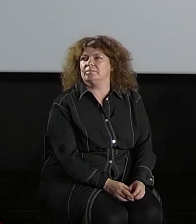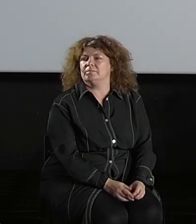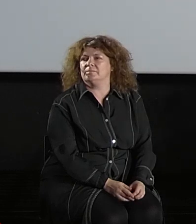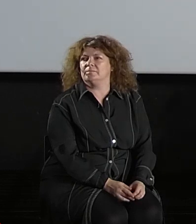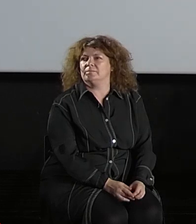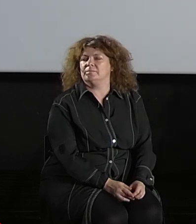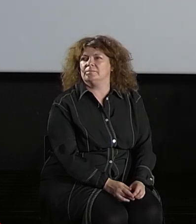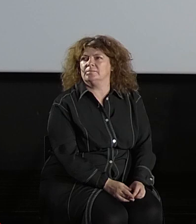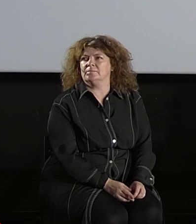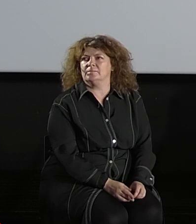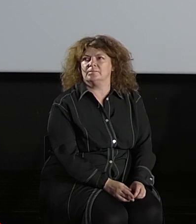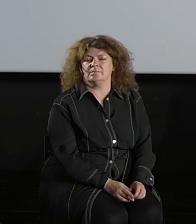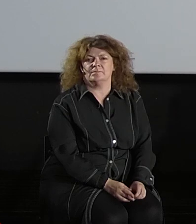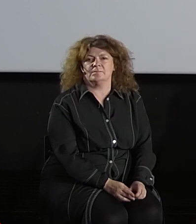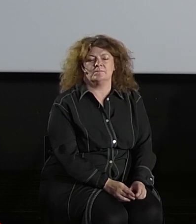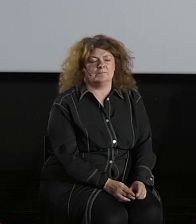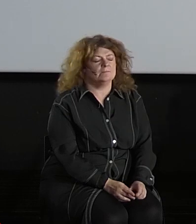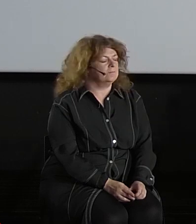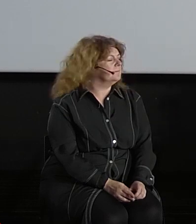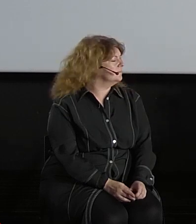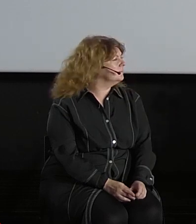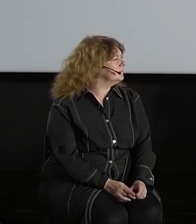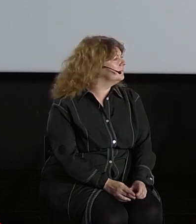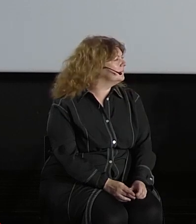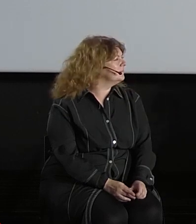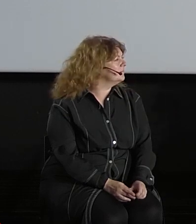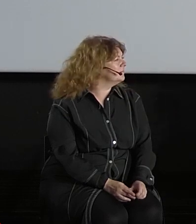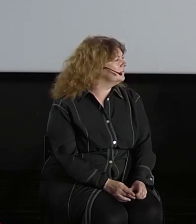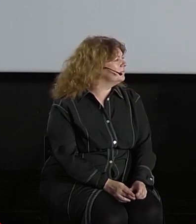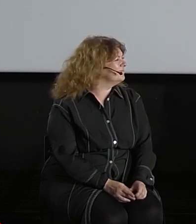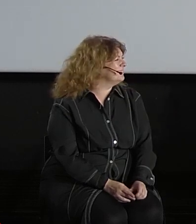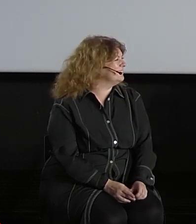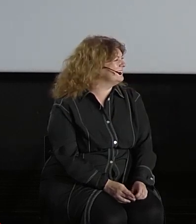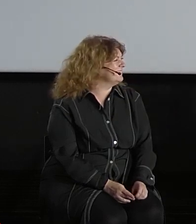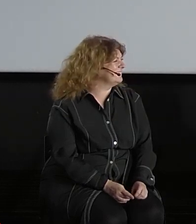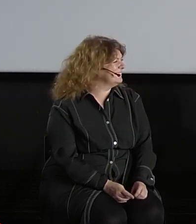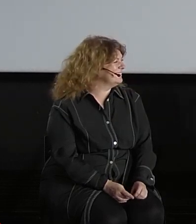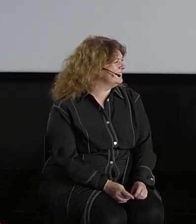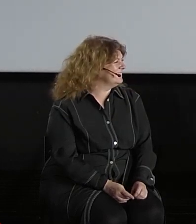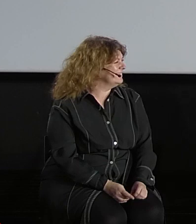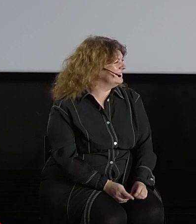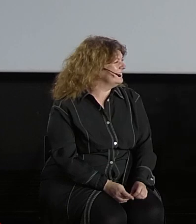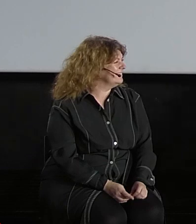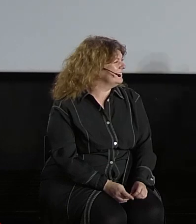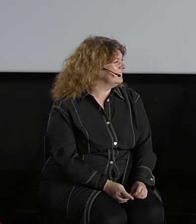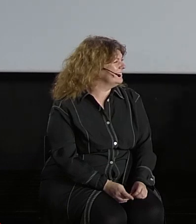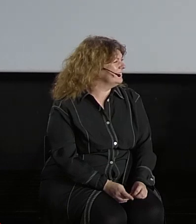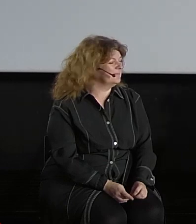ella eh pues le dio una relación Bueno si vienes a ver el espectáculo vas a poder descubrir un montón